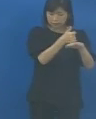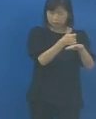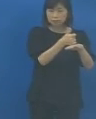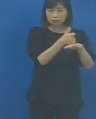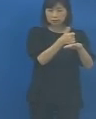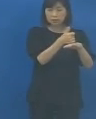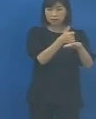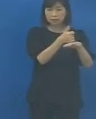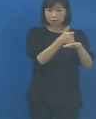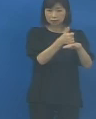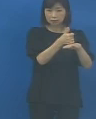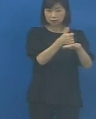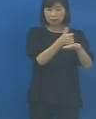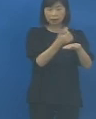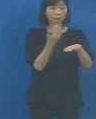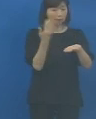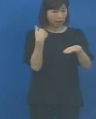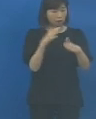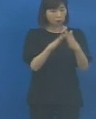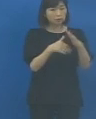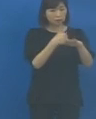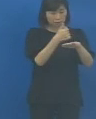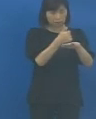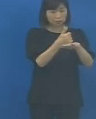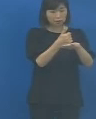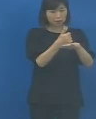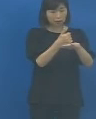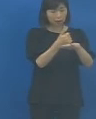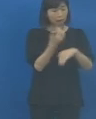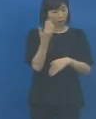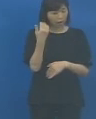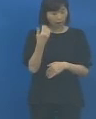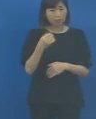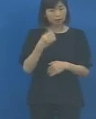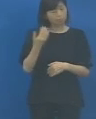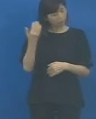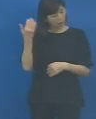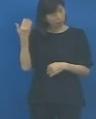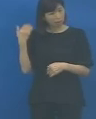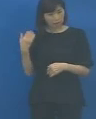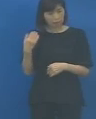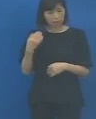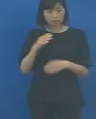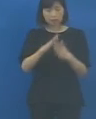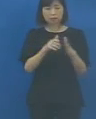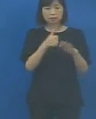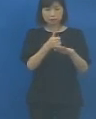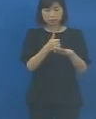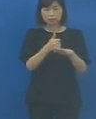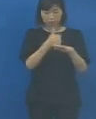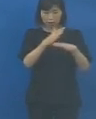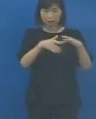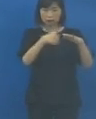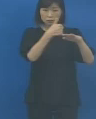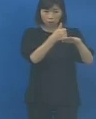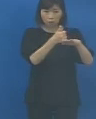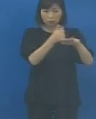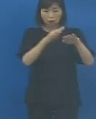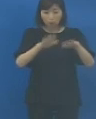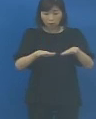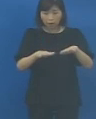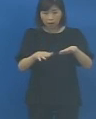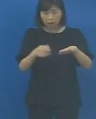郎元知事が、ずいぶん前に知事会の会長されてますけれども、それに続いて2人目ということになります。